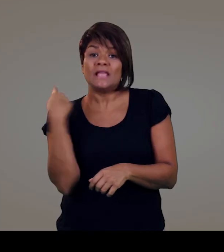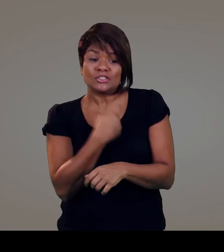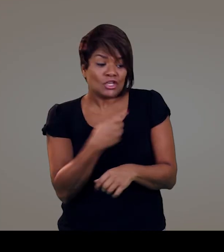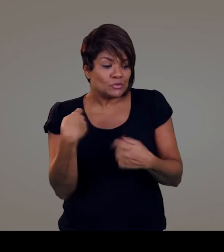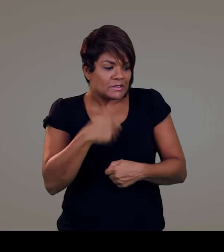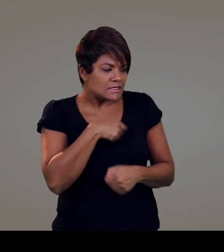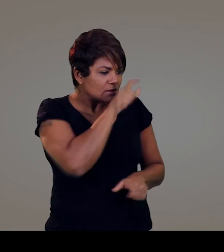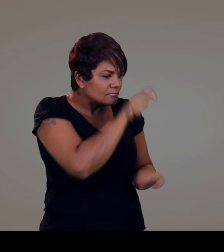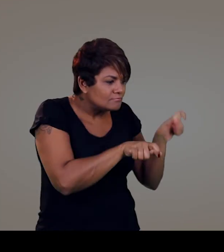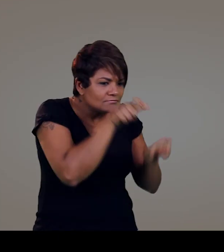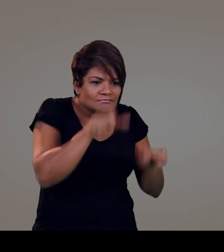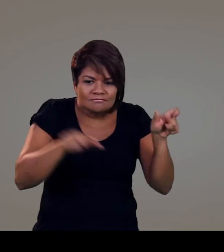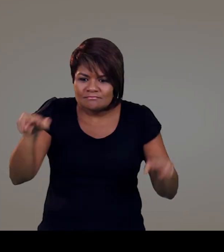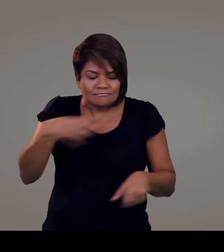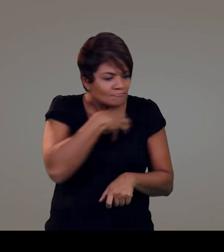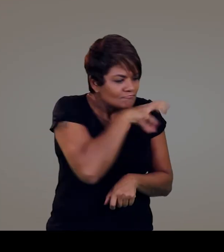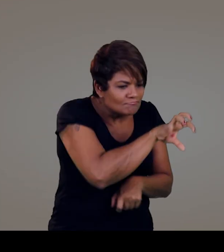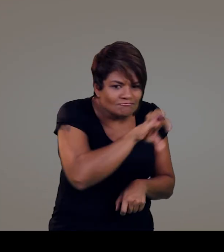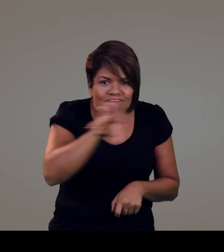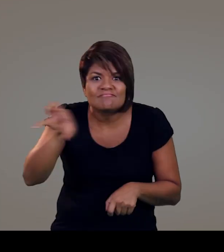uma dessas crianças.